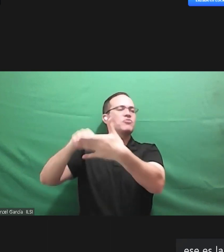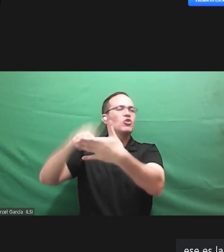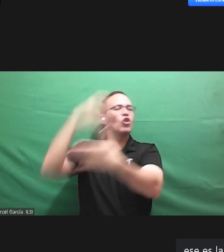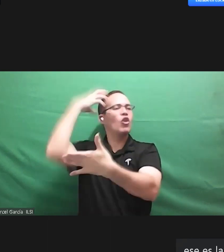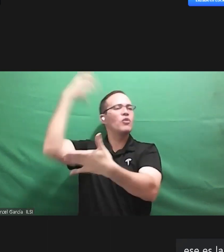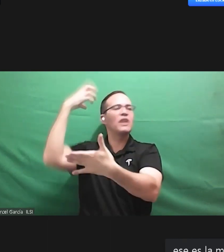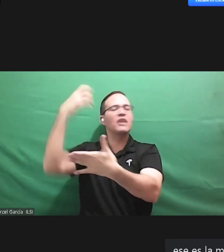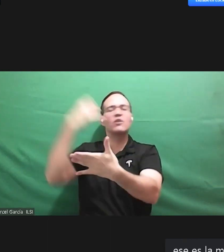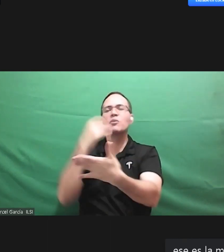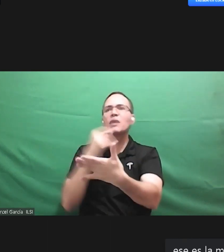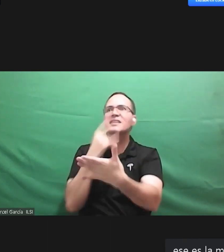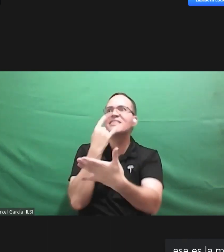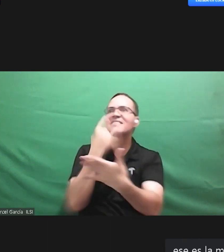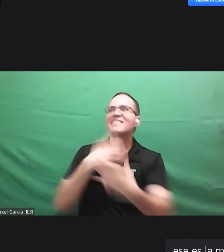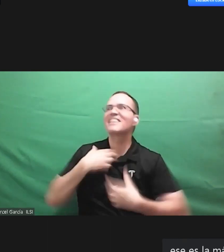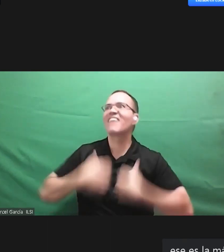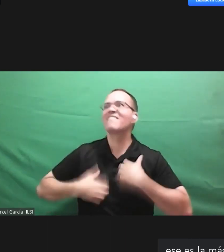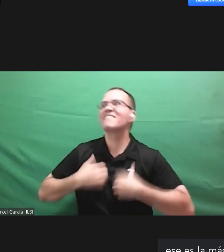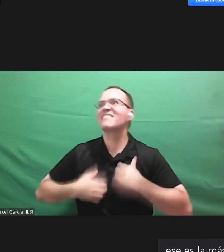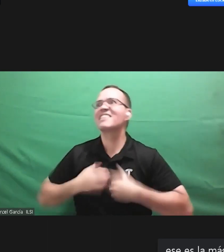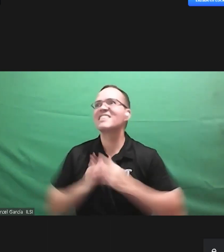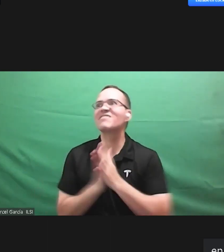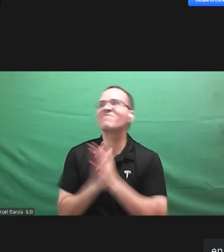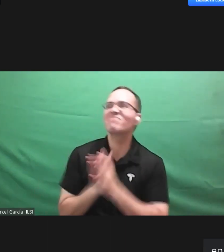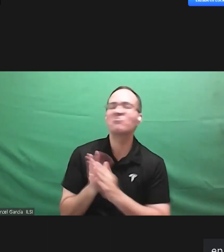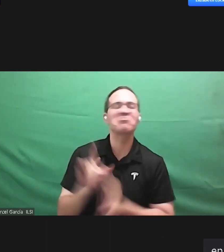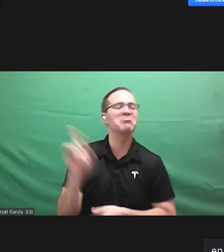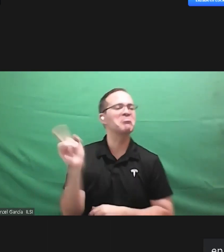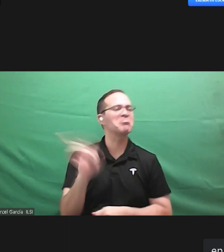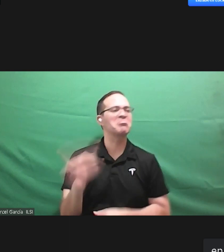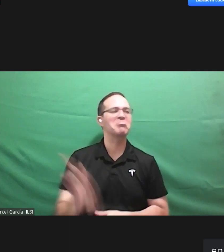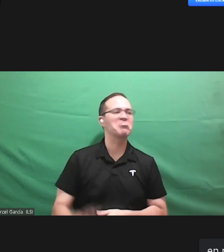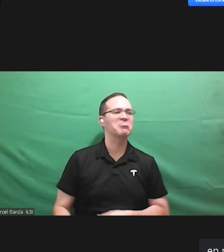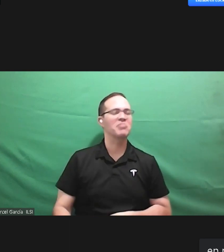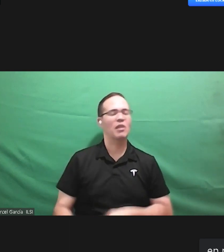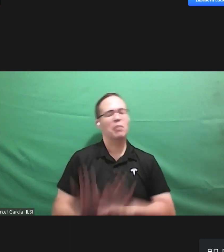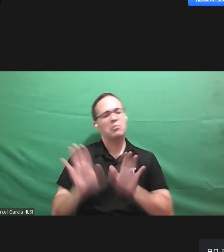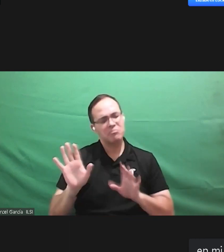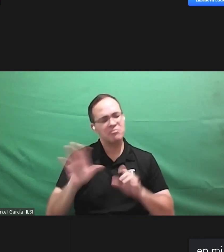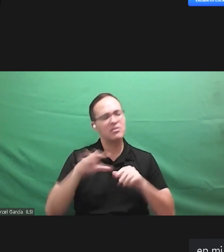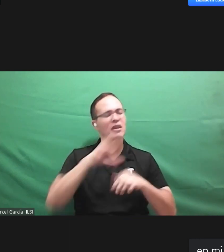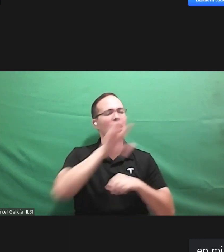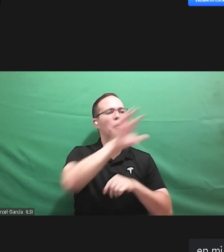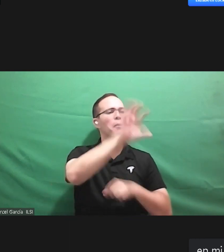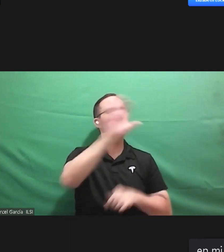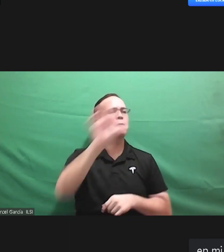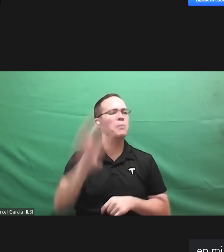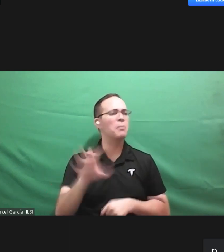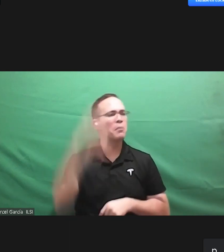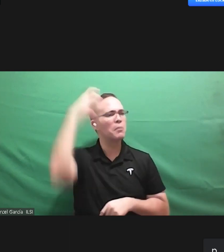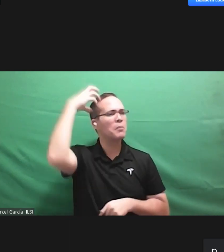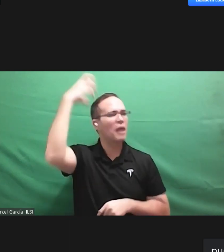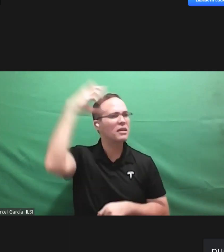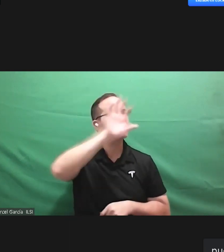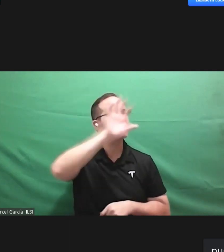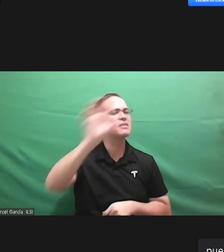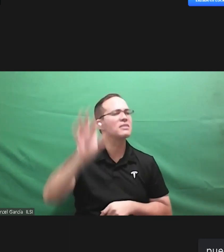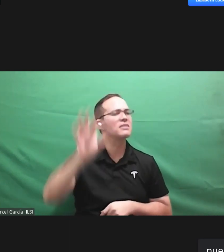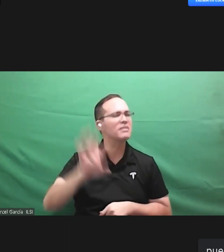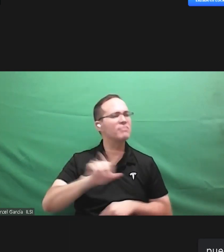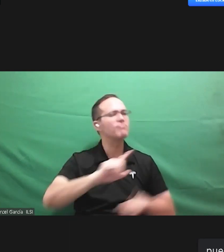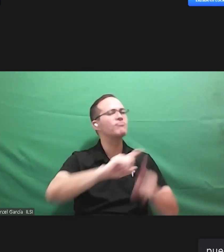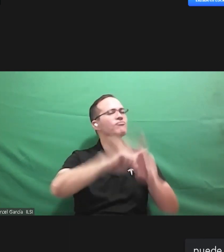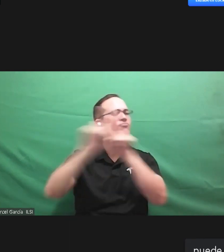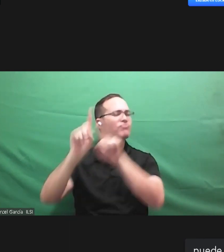cada país. Podemos tener más información, pero es mi. Puede ser Ramiro.